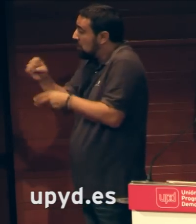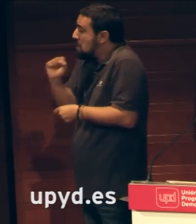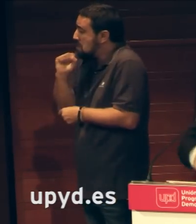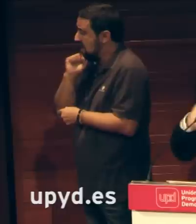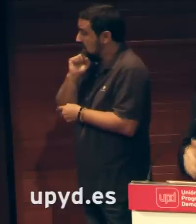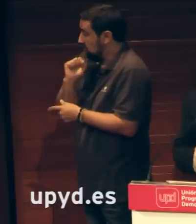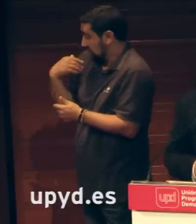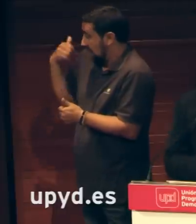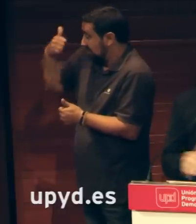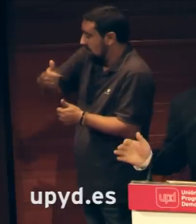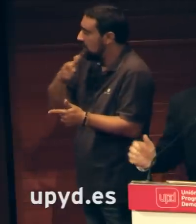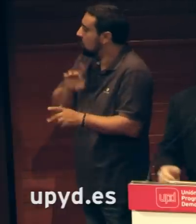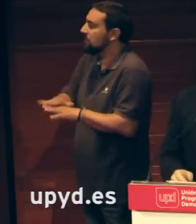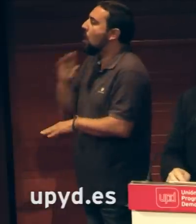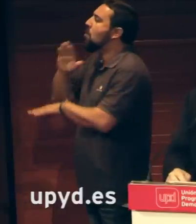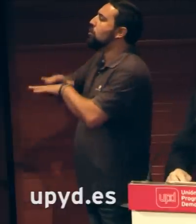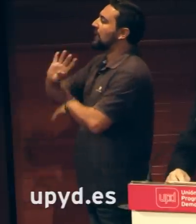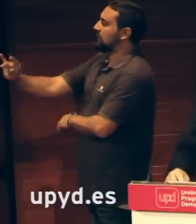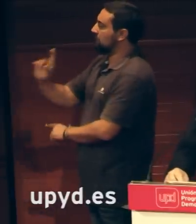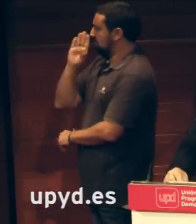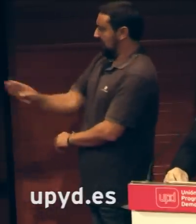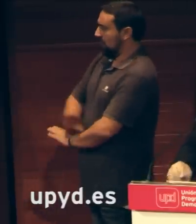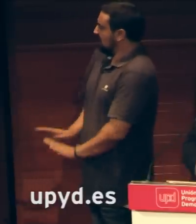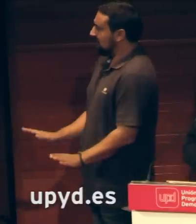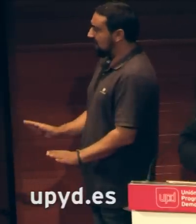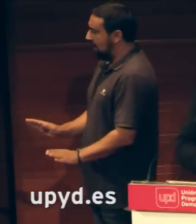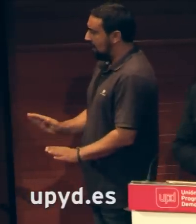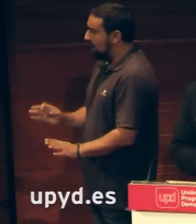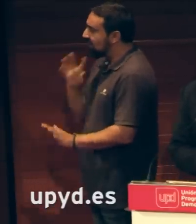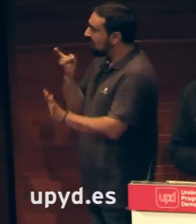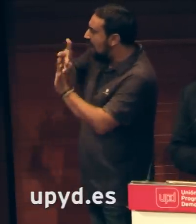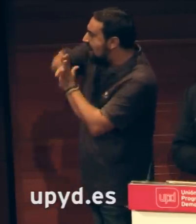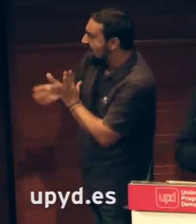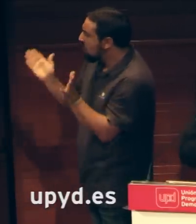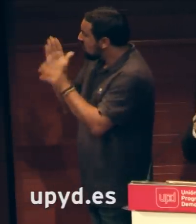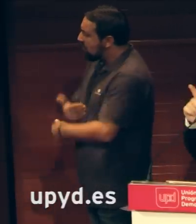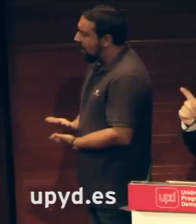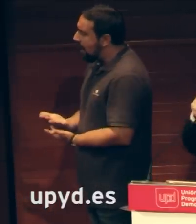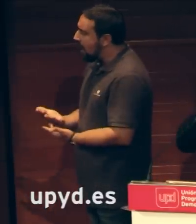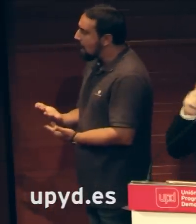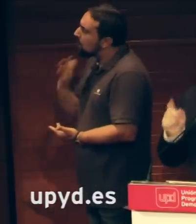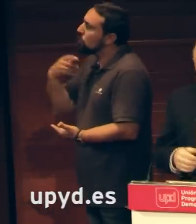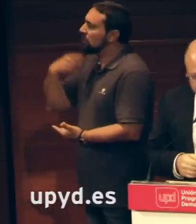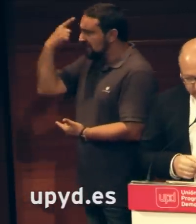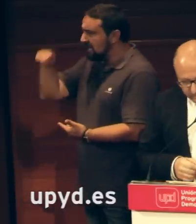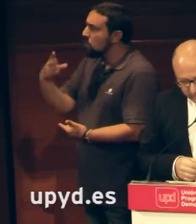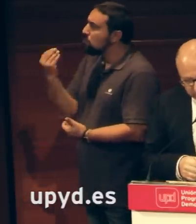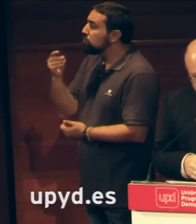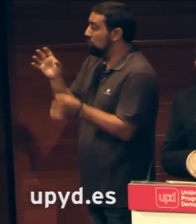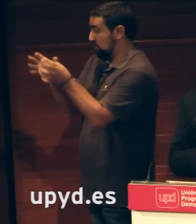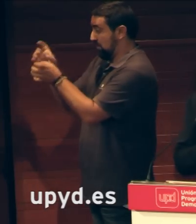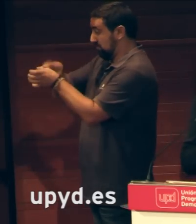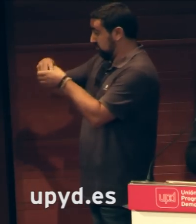tajantes. Ellos dicen ¡porque sí! A la primera, y se acabó. A pesar de ello, yo estoy seguro de que muchos miembros de los partidos